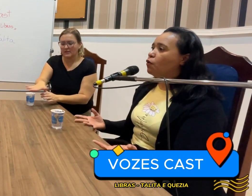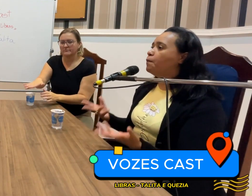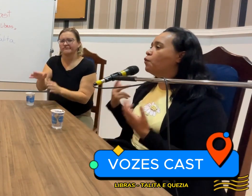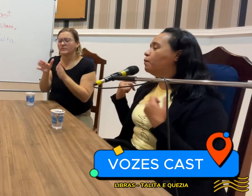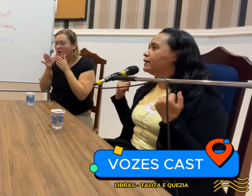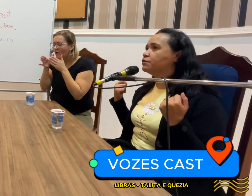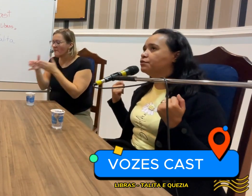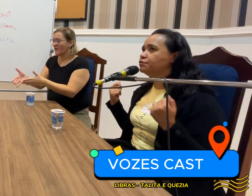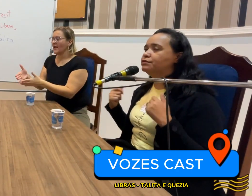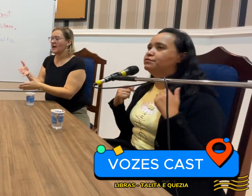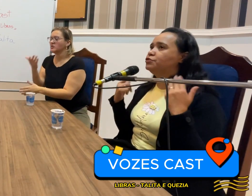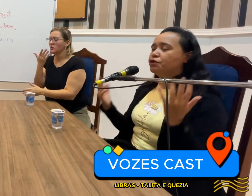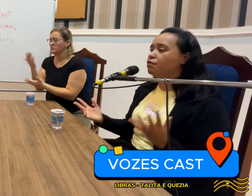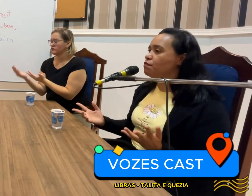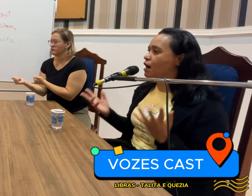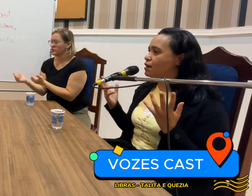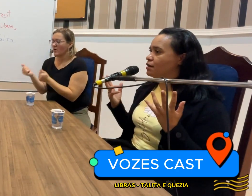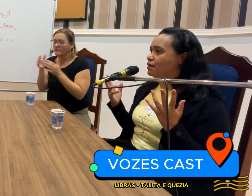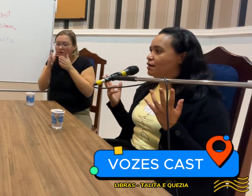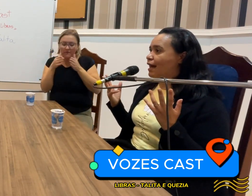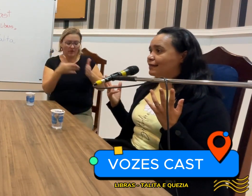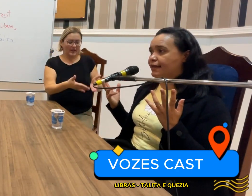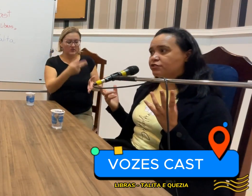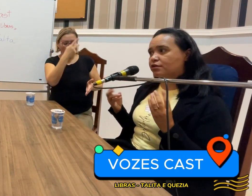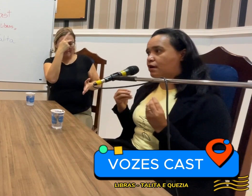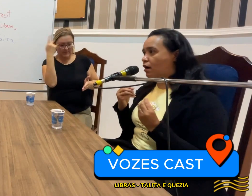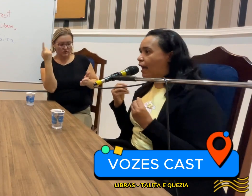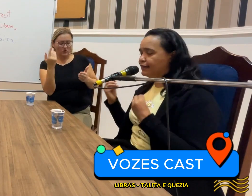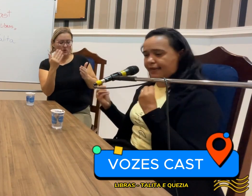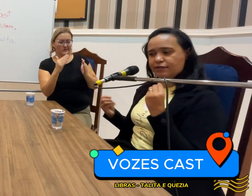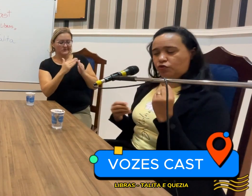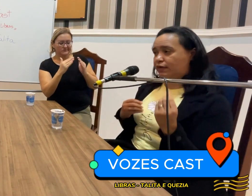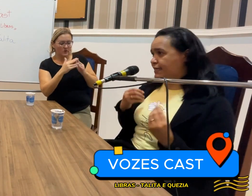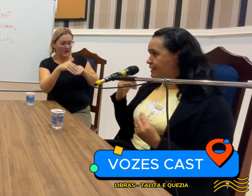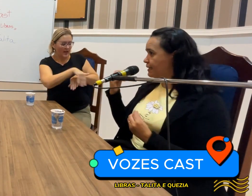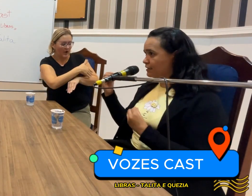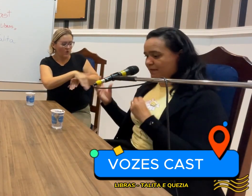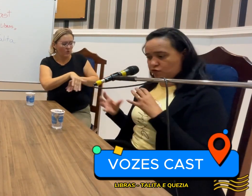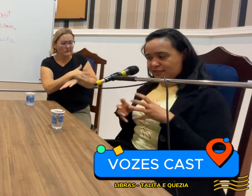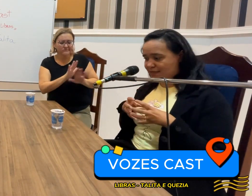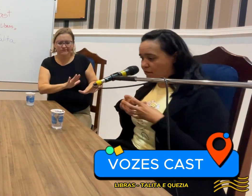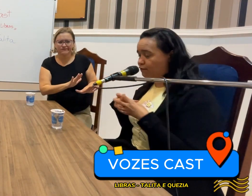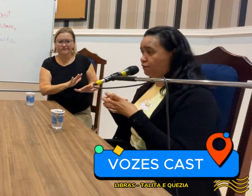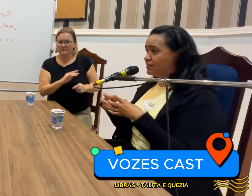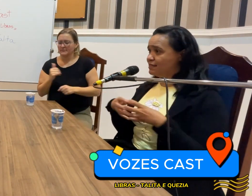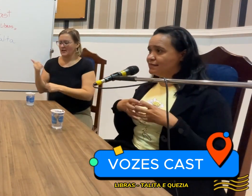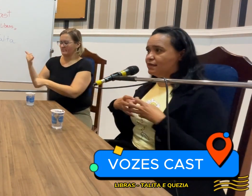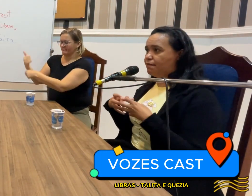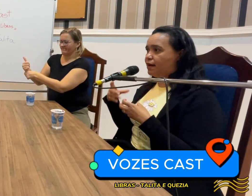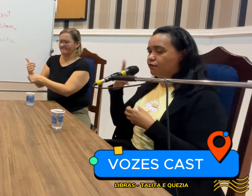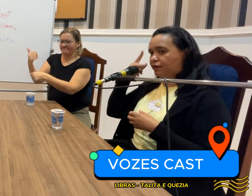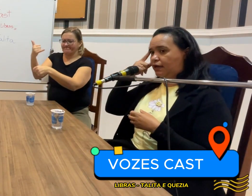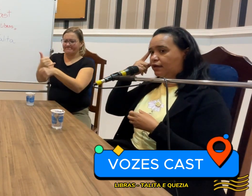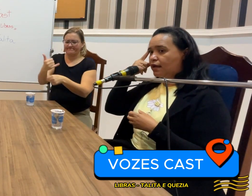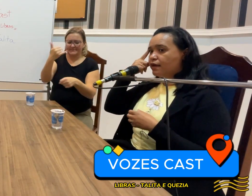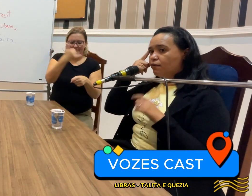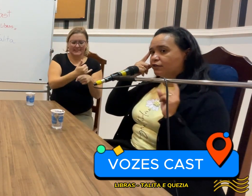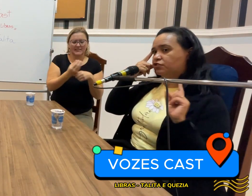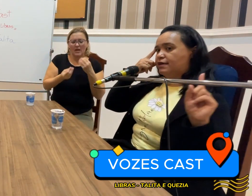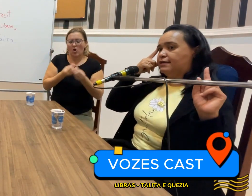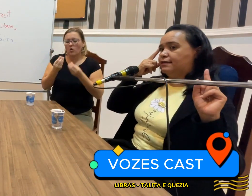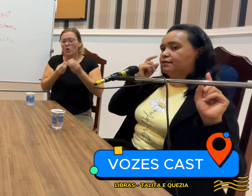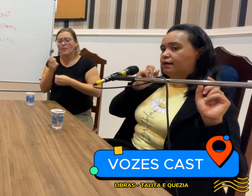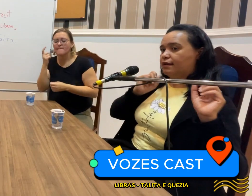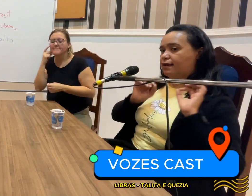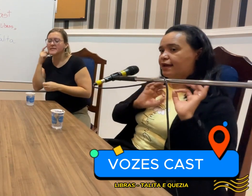jovem, o público de rua, a igreja, o líder, as pessoas que estão envolvidas nesse trabalho vai falar, eu